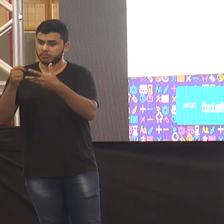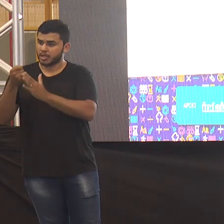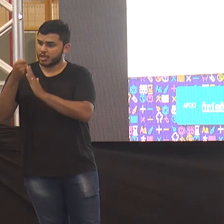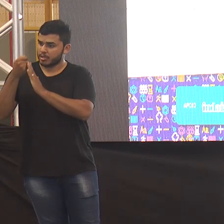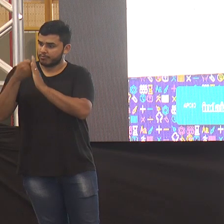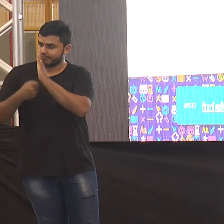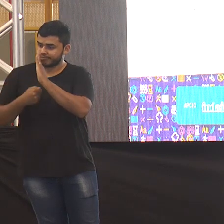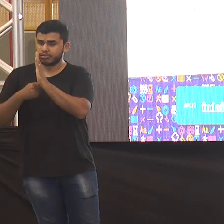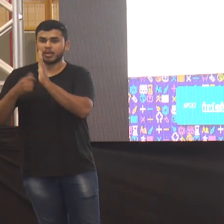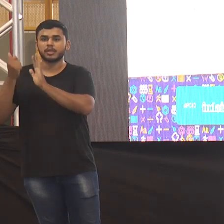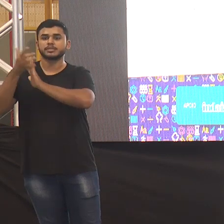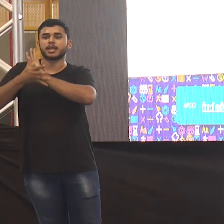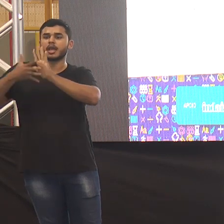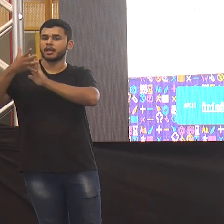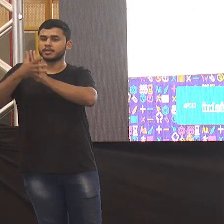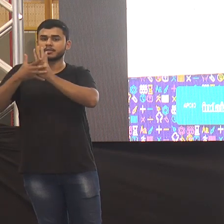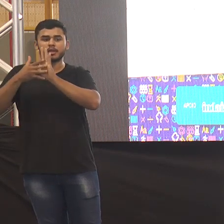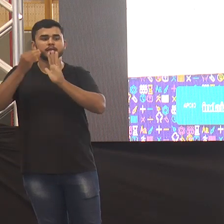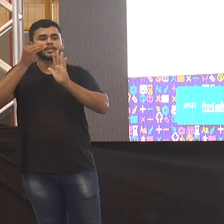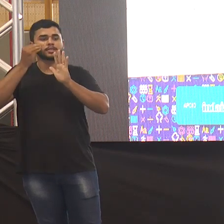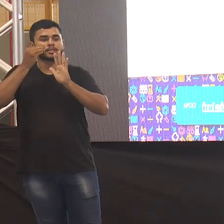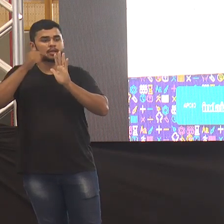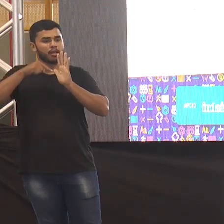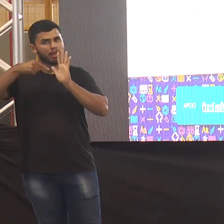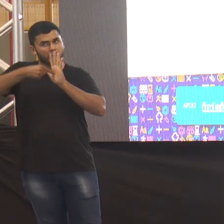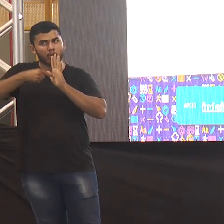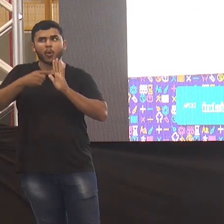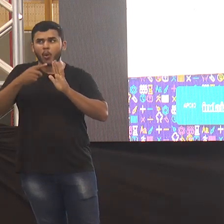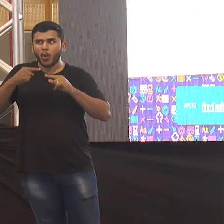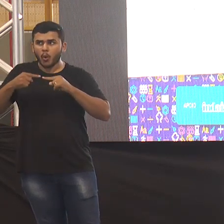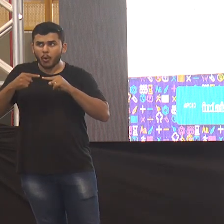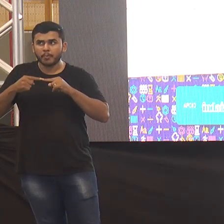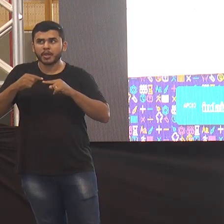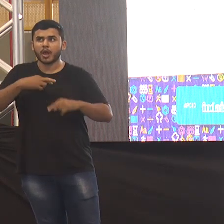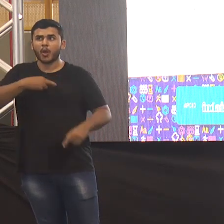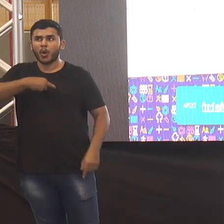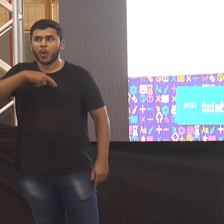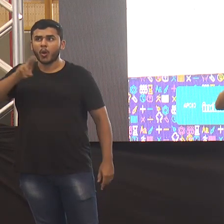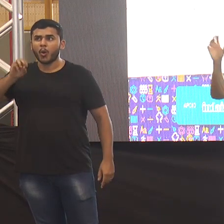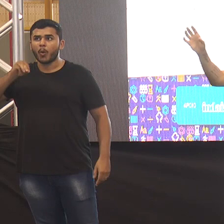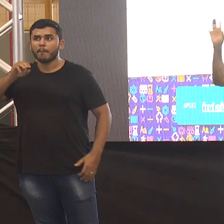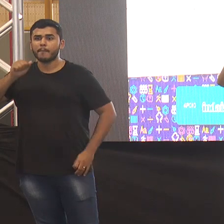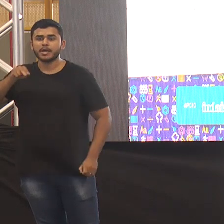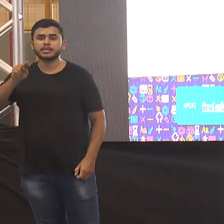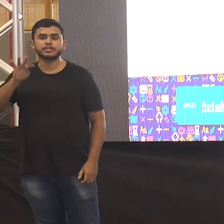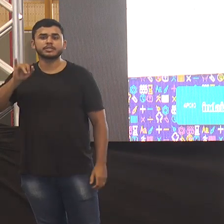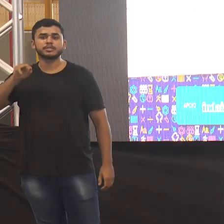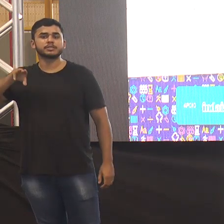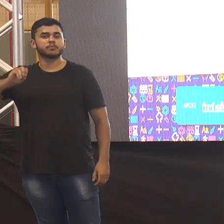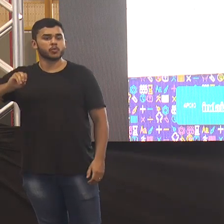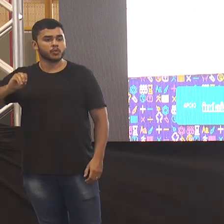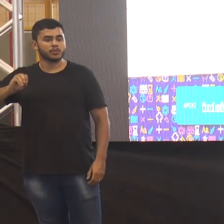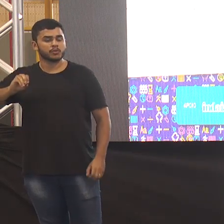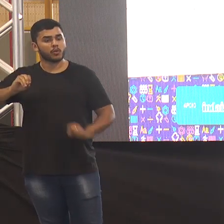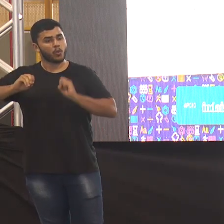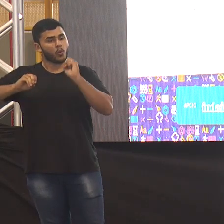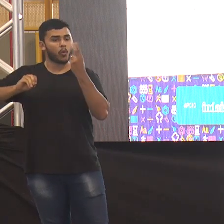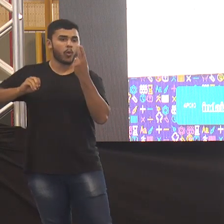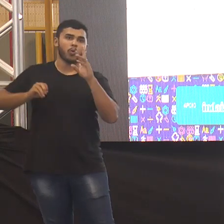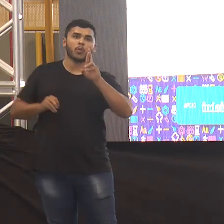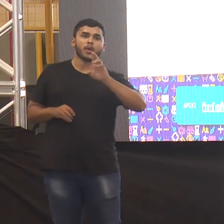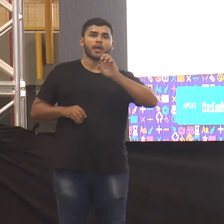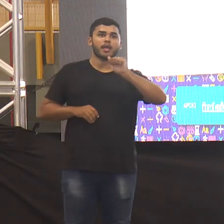nesse texto atual há uma herança romântica. E pedir que você perceba se nesse texto atual há uma herança realista.